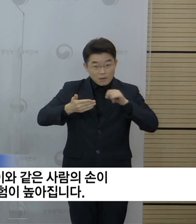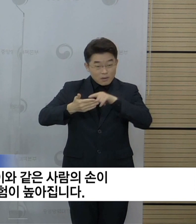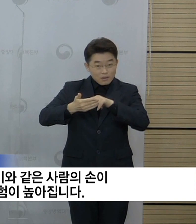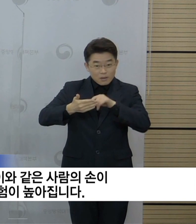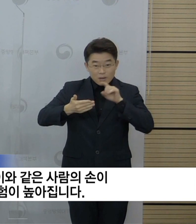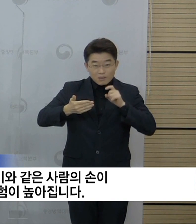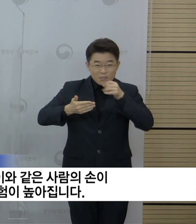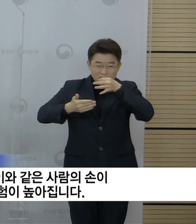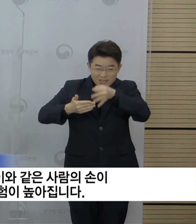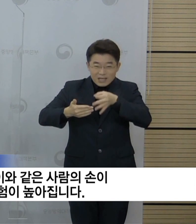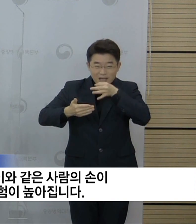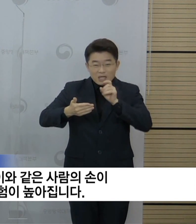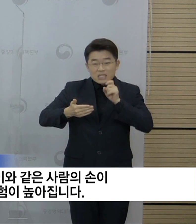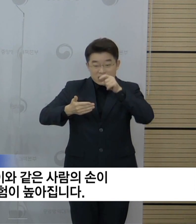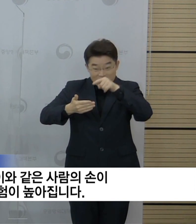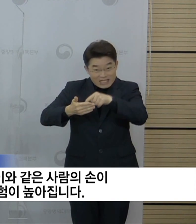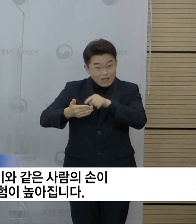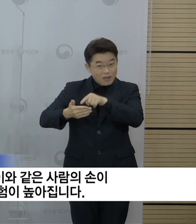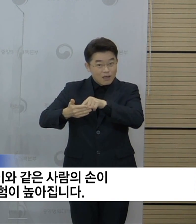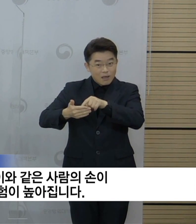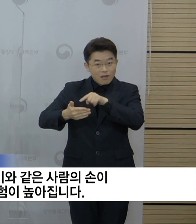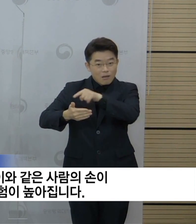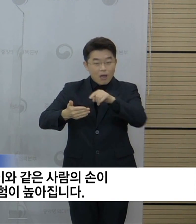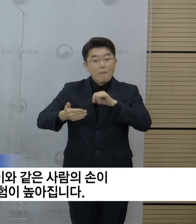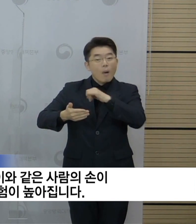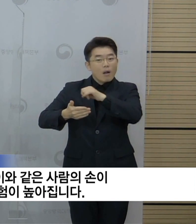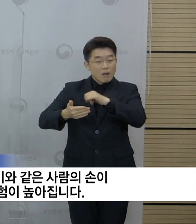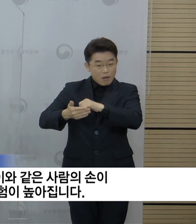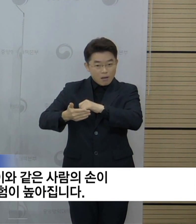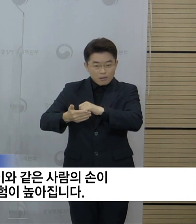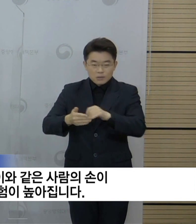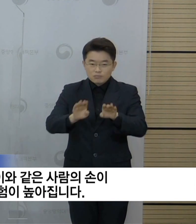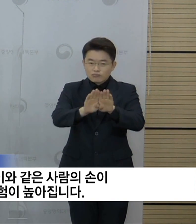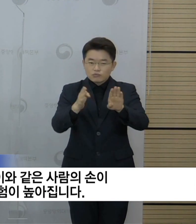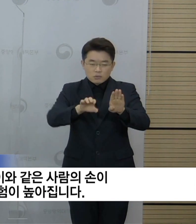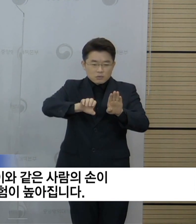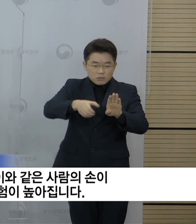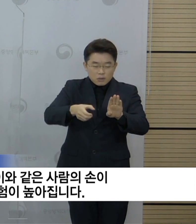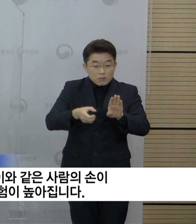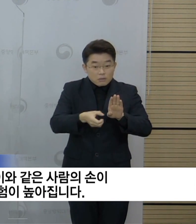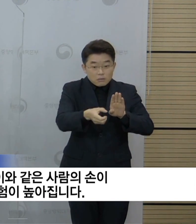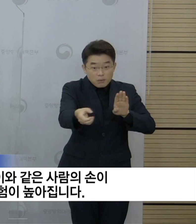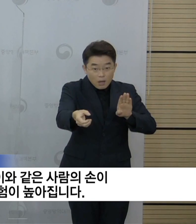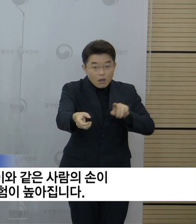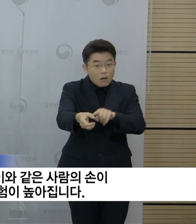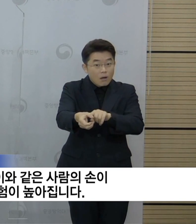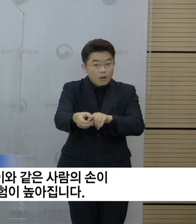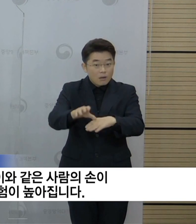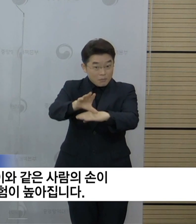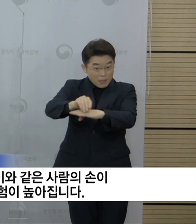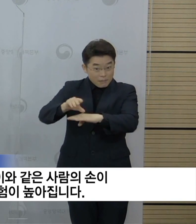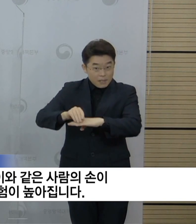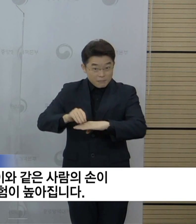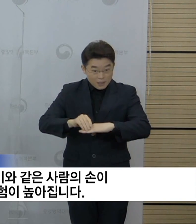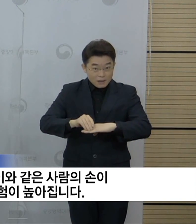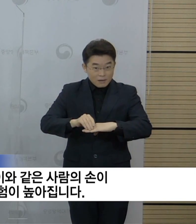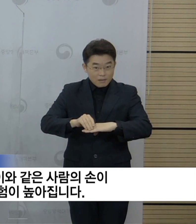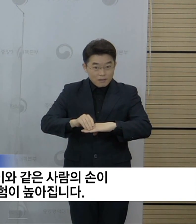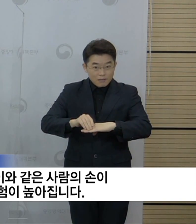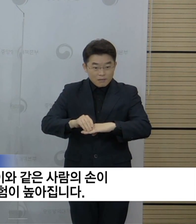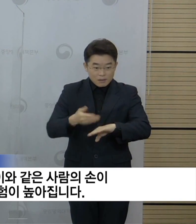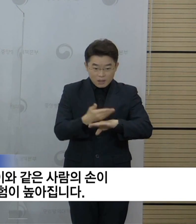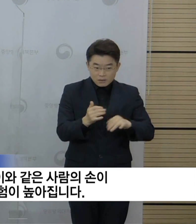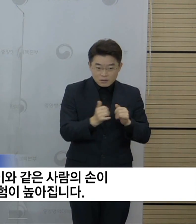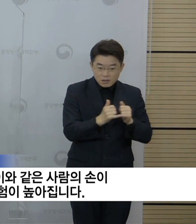손은 분비물에 오염되게 되고 오염된 손이 문의 손잡이와 같은 사람이 손이 자주 닿는 사물을 접촉하게 된다면